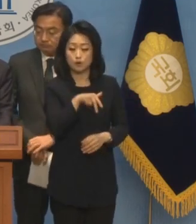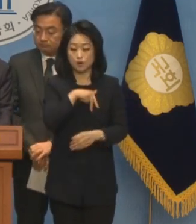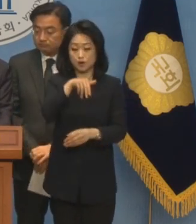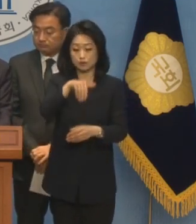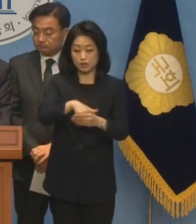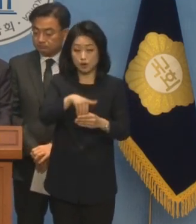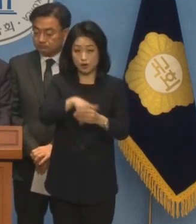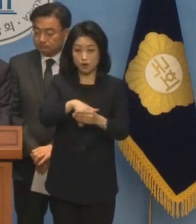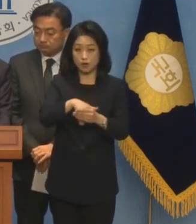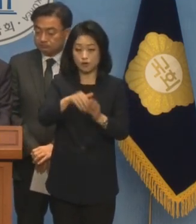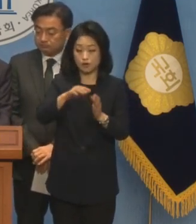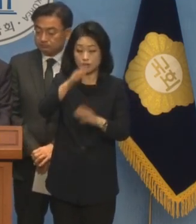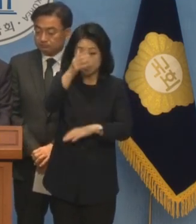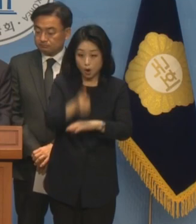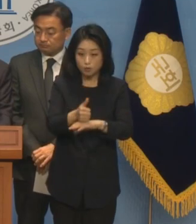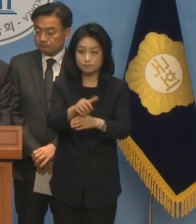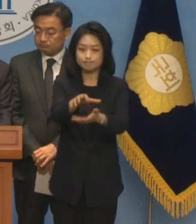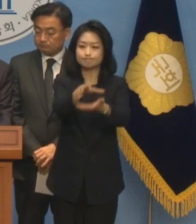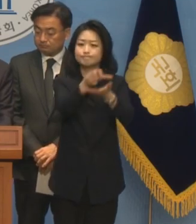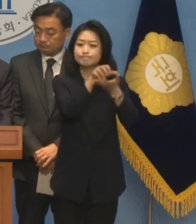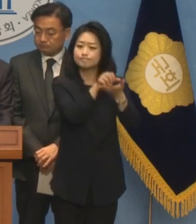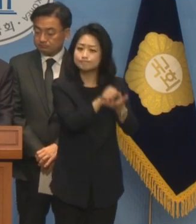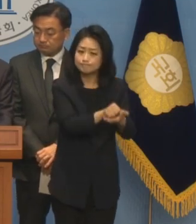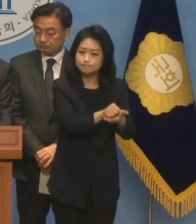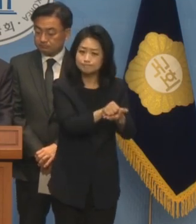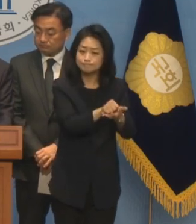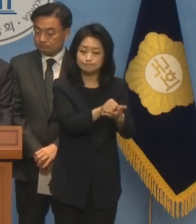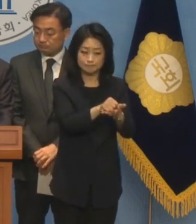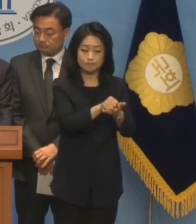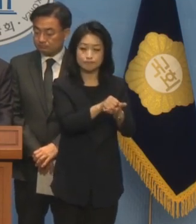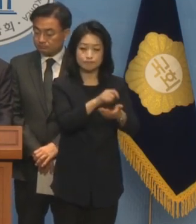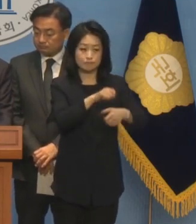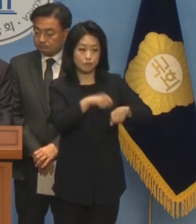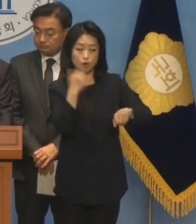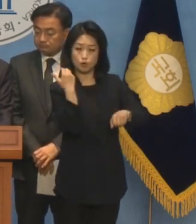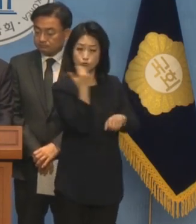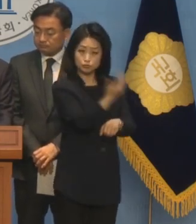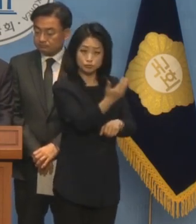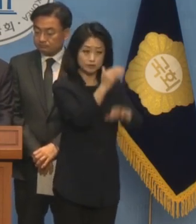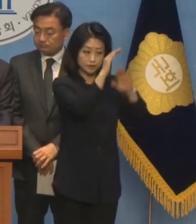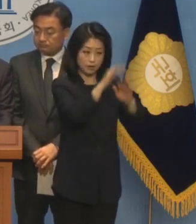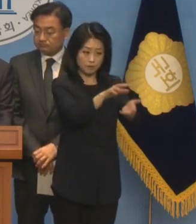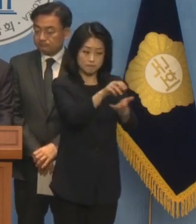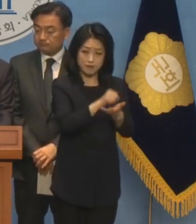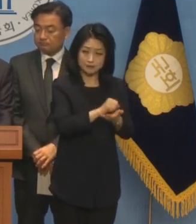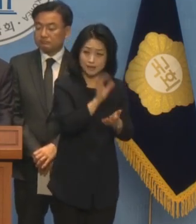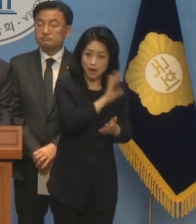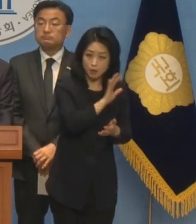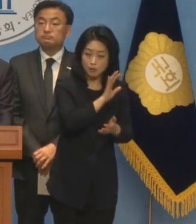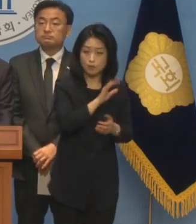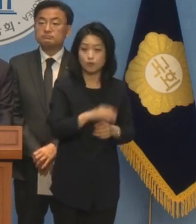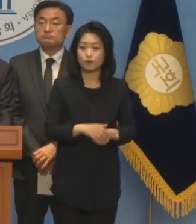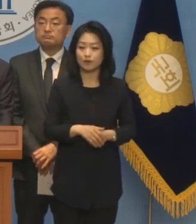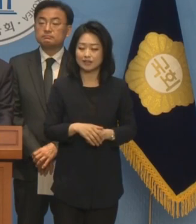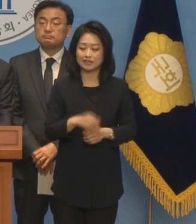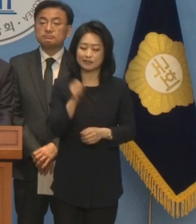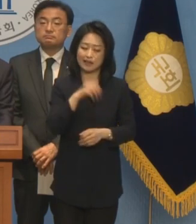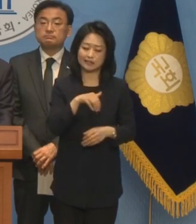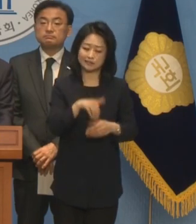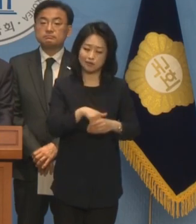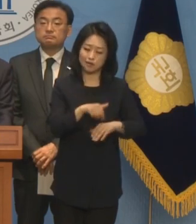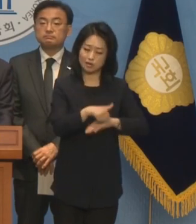민심을 윤성 정권에 대한 국민의 준엄한 심판이 아닌 선거 기획을 잘못한 것으로